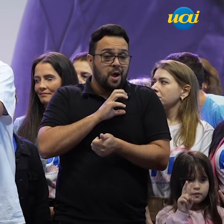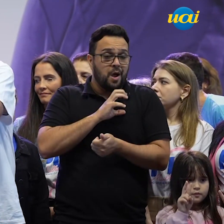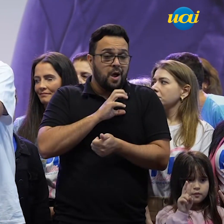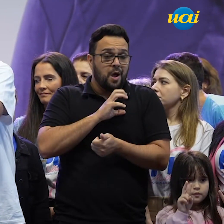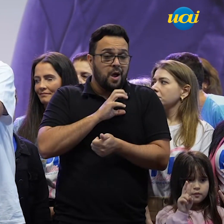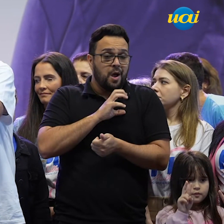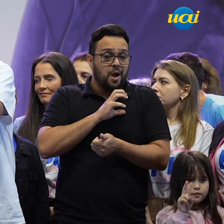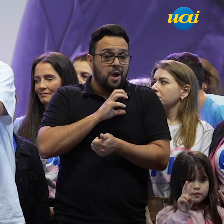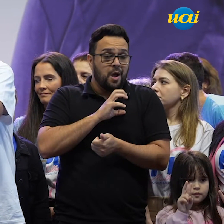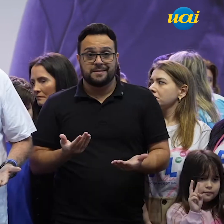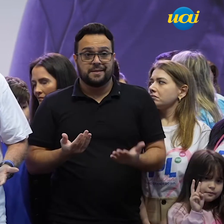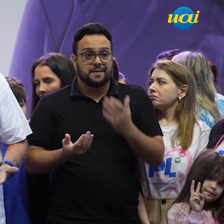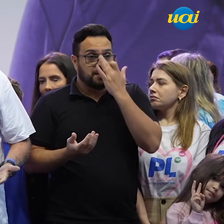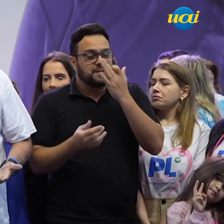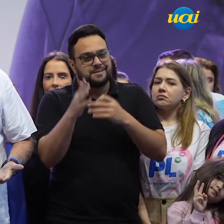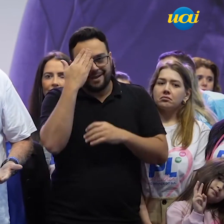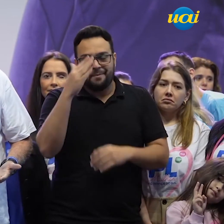pessoa que defende o Hamas.